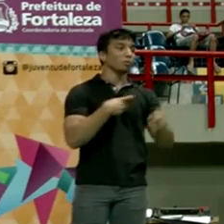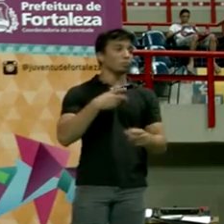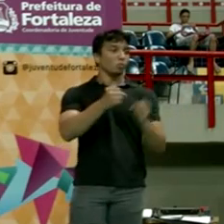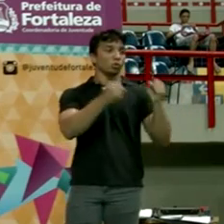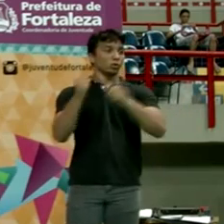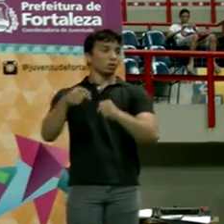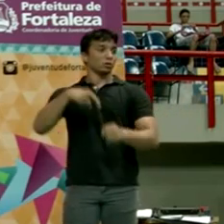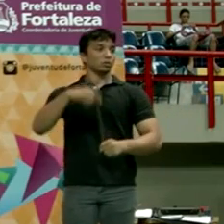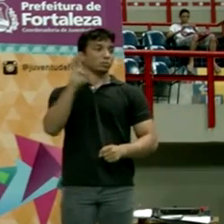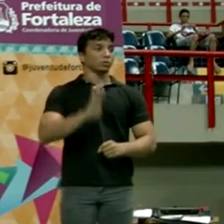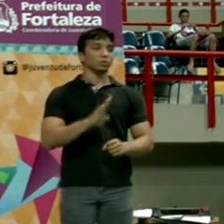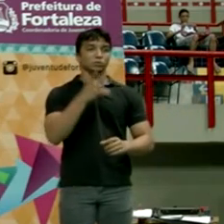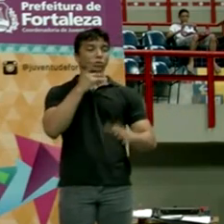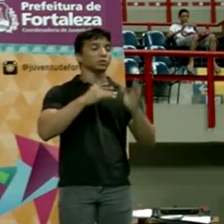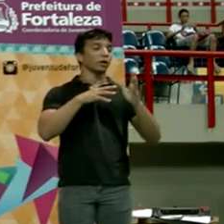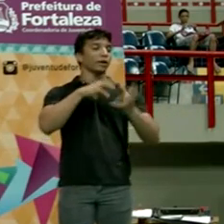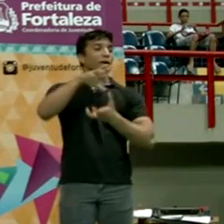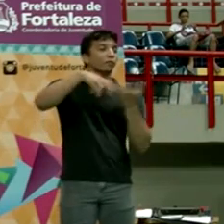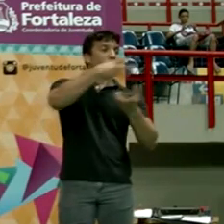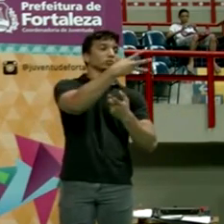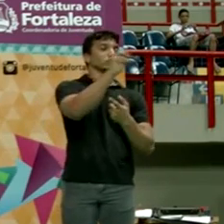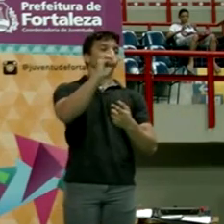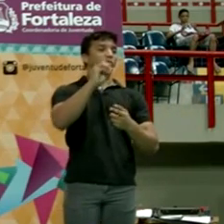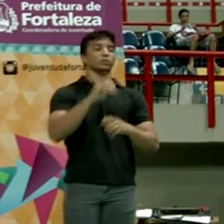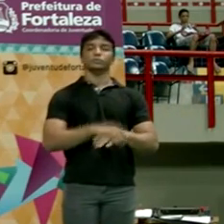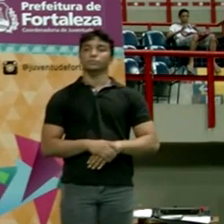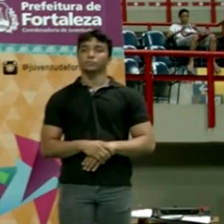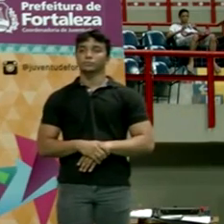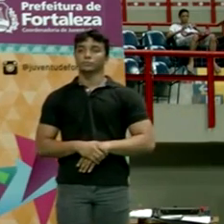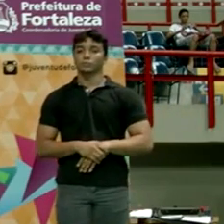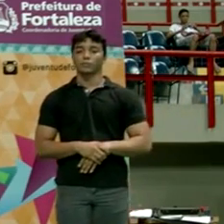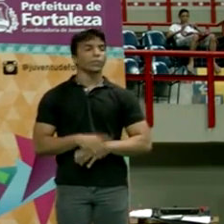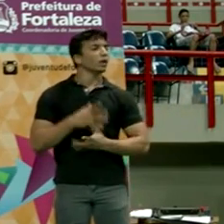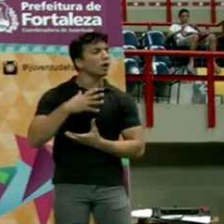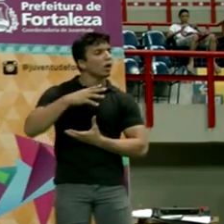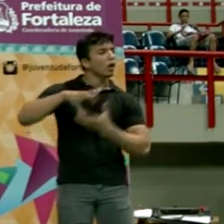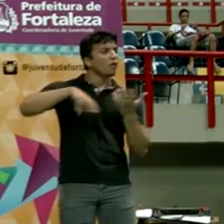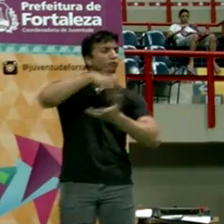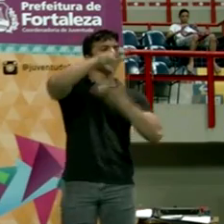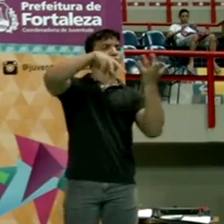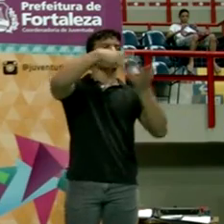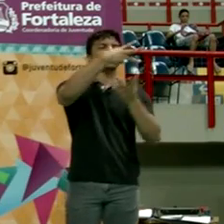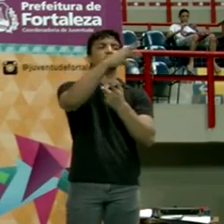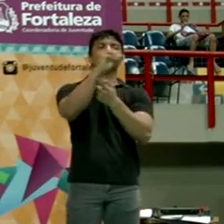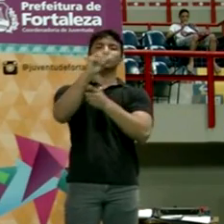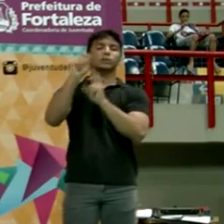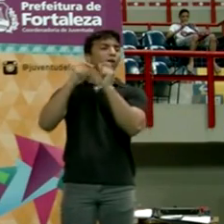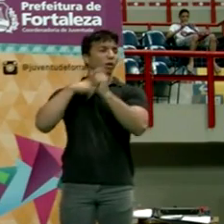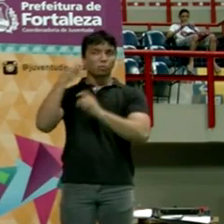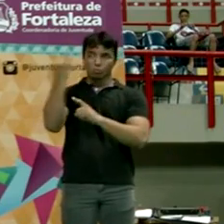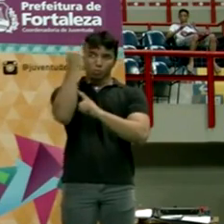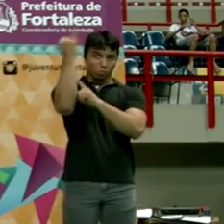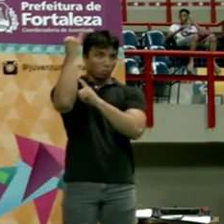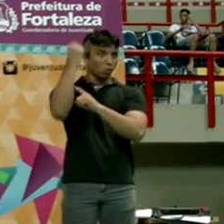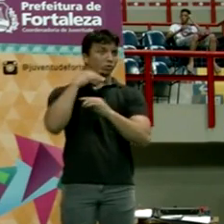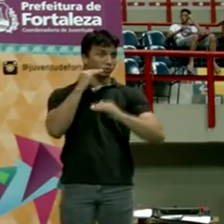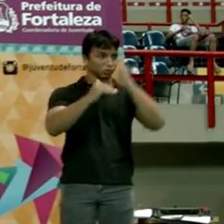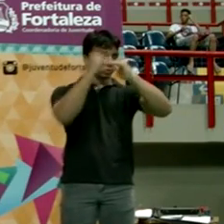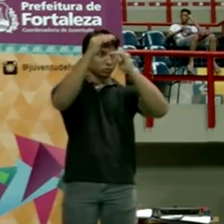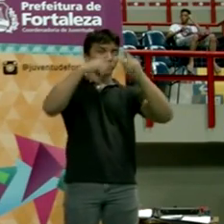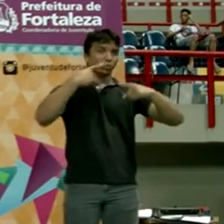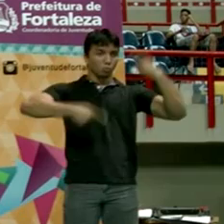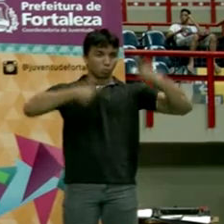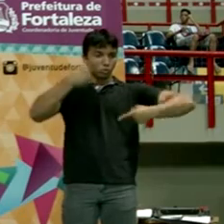poder. Foi a Revolução de 30. Eu pergunto, a Revolução de 30 foi importante para a